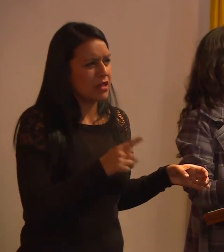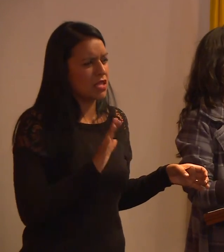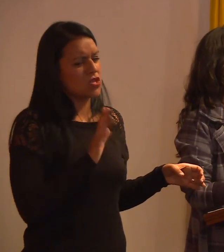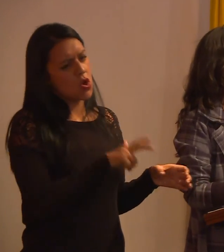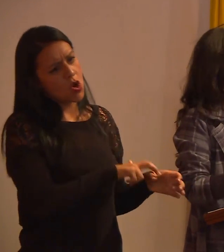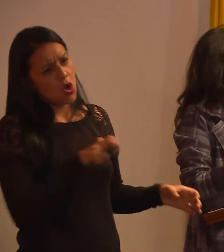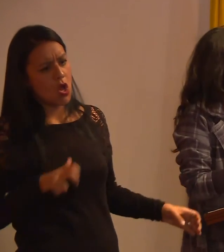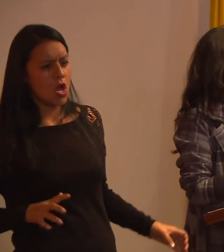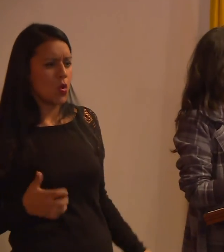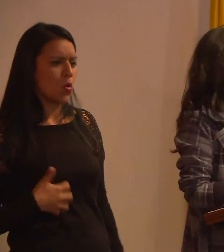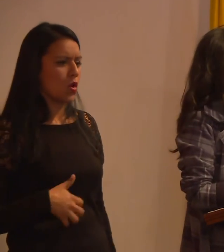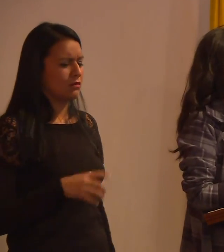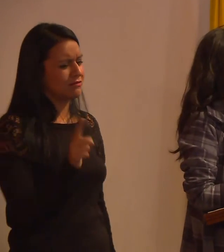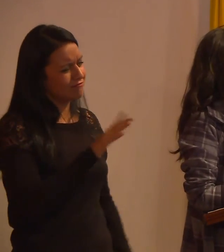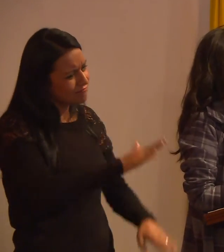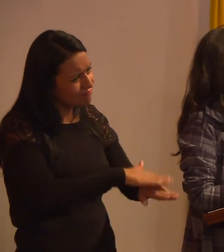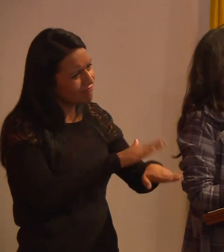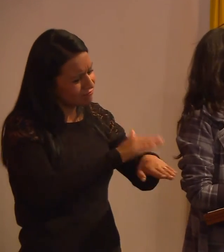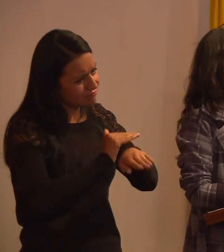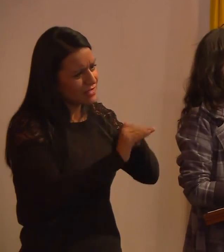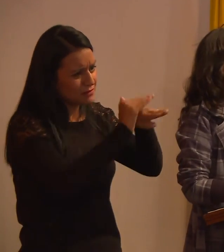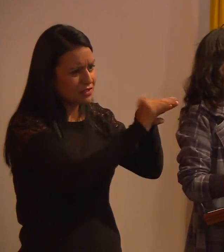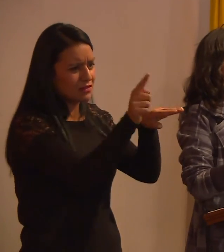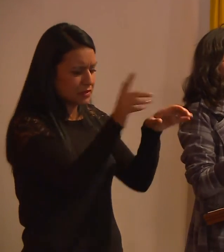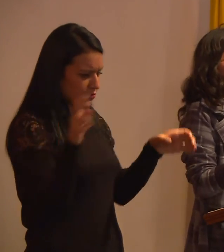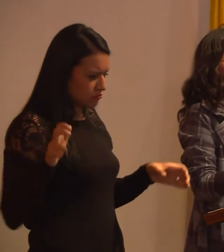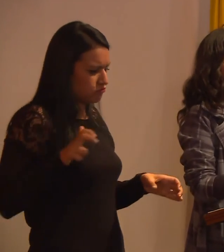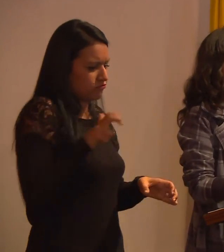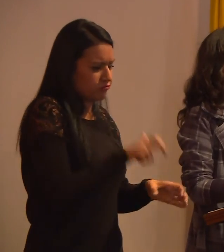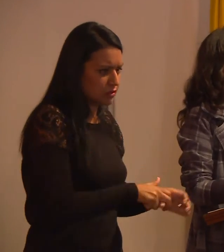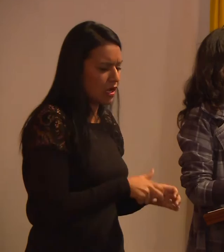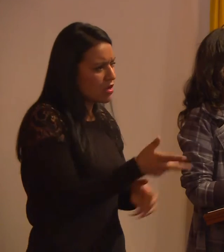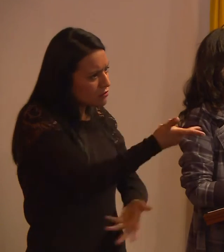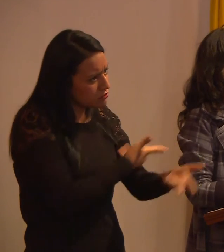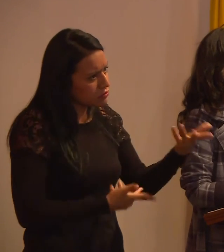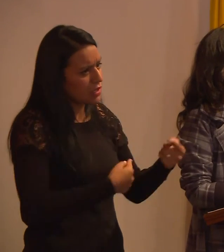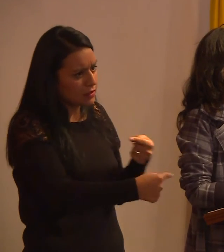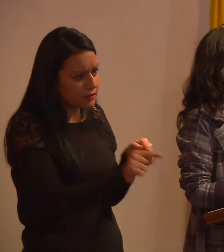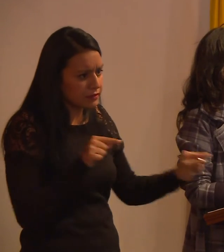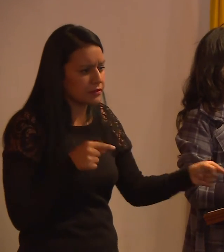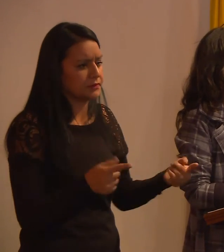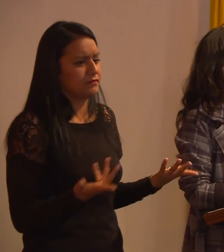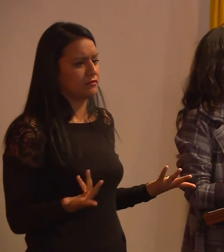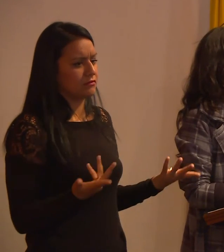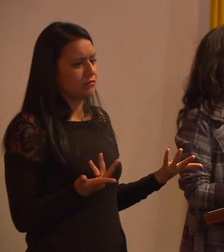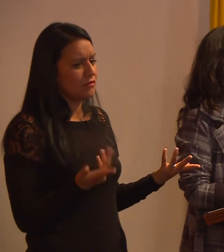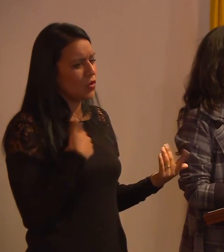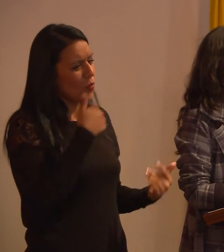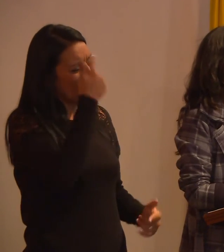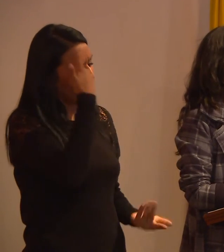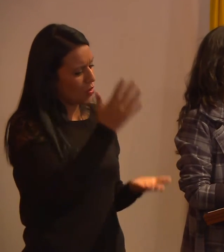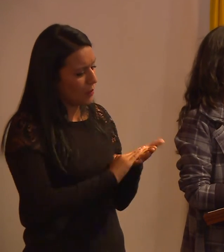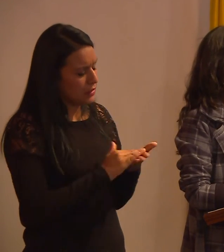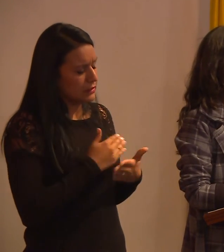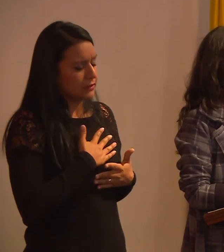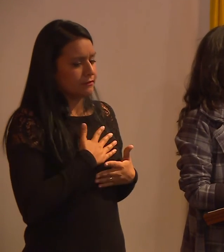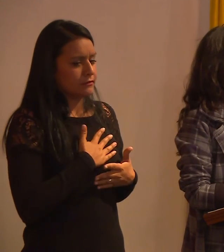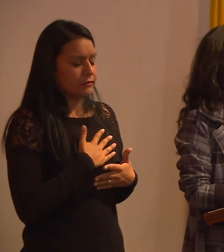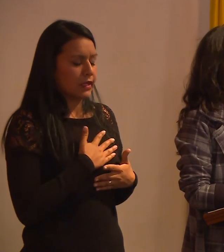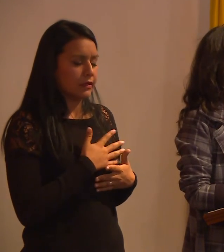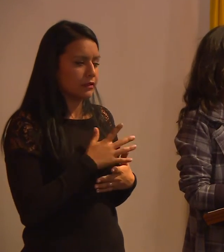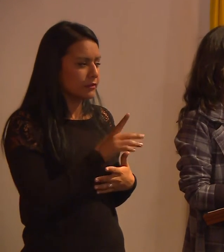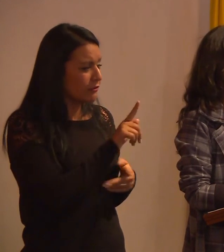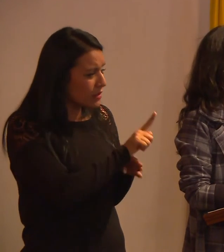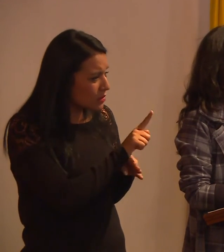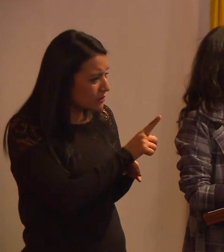os invito a que pues se amplíe ese escenario, se posibilite esa alternativa de ser solidarios con los colegas de